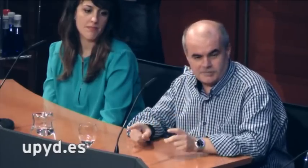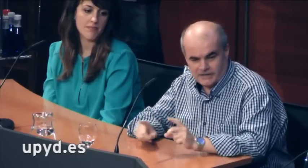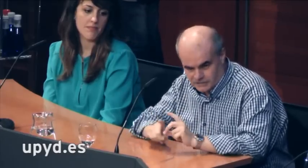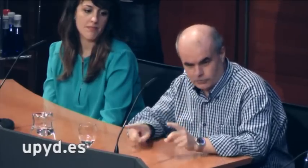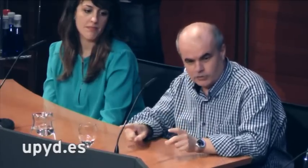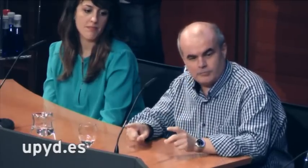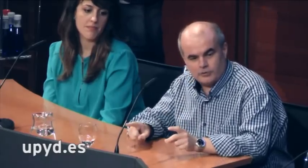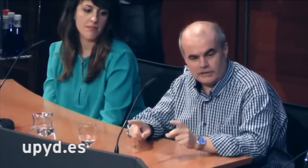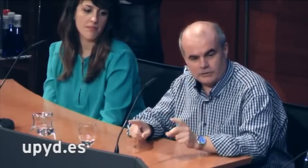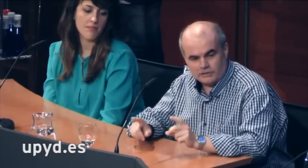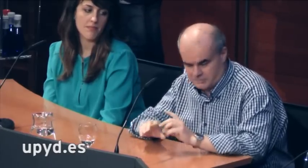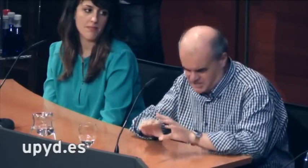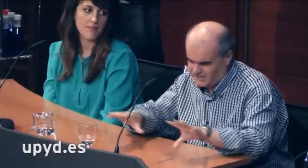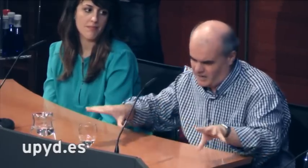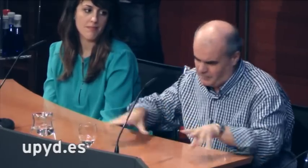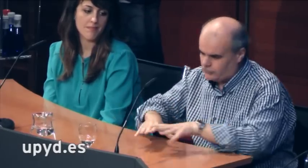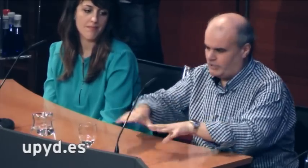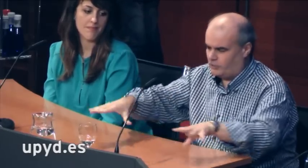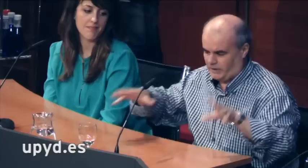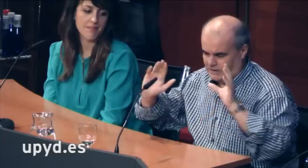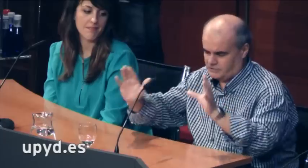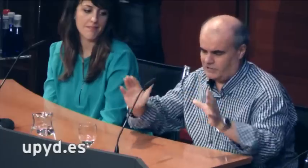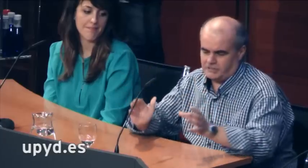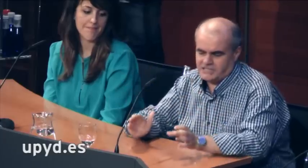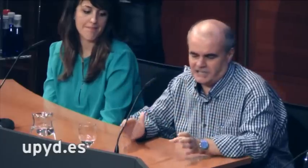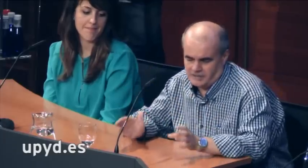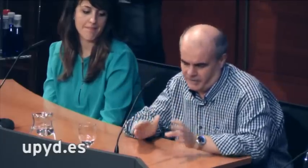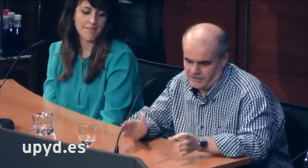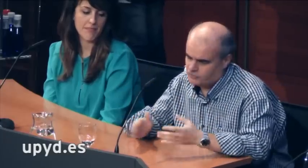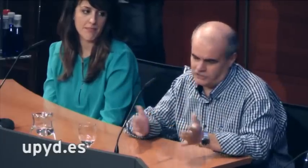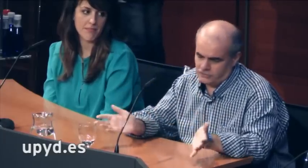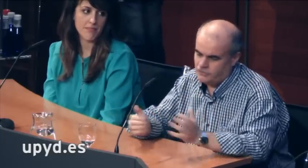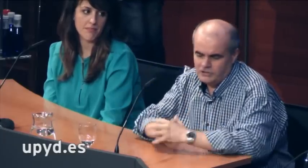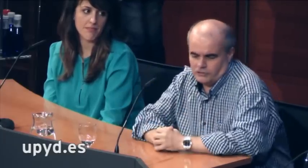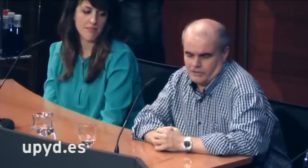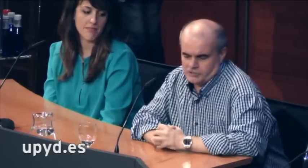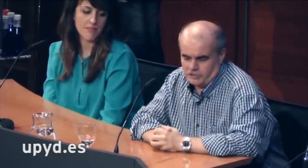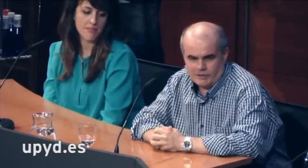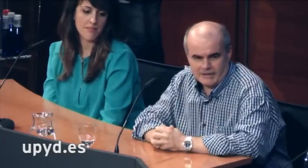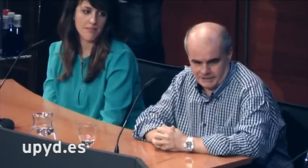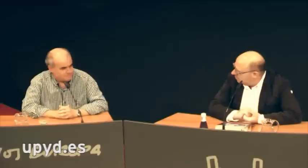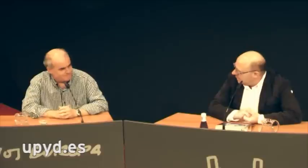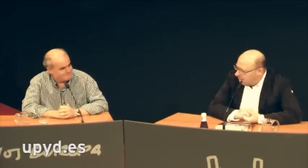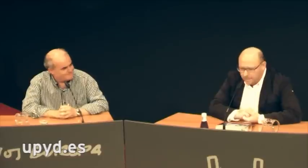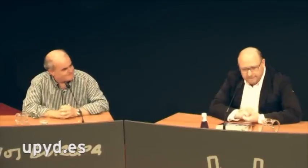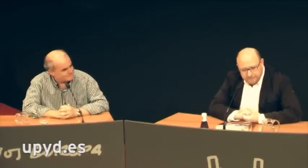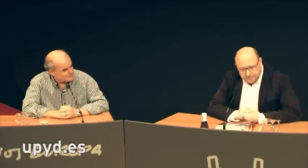de toda España y de todo tipo y con además cierta apertura ideológica, eso, la transversalidad para hacerlo, si no, no iríamos a ninguna